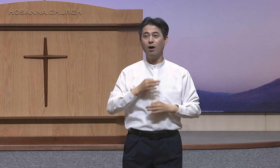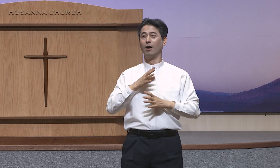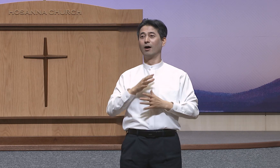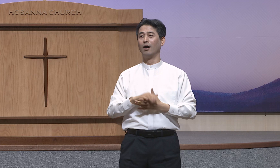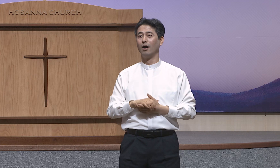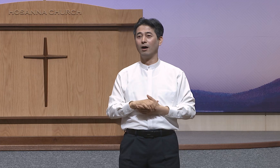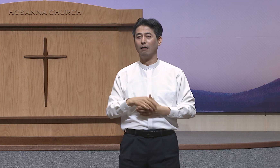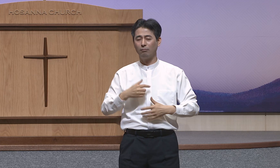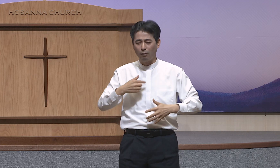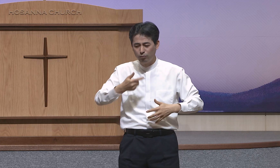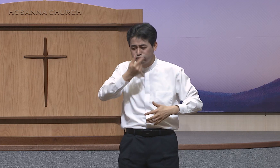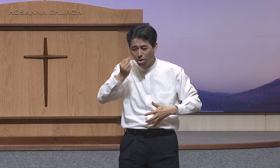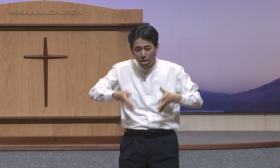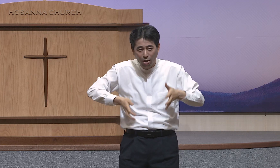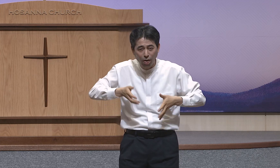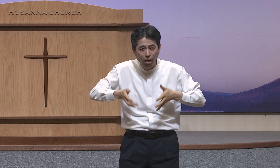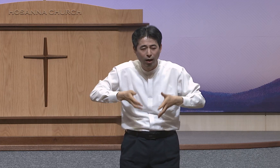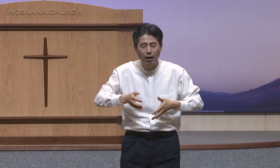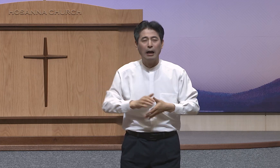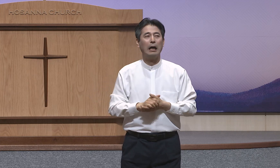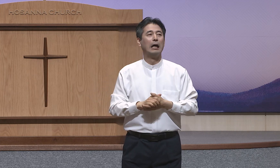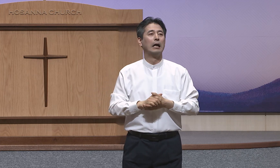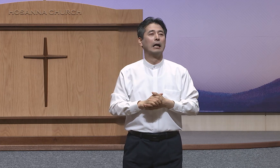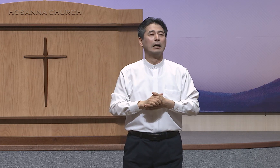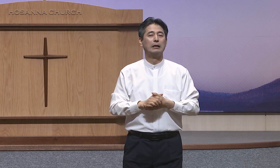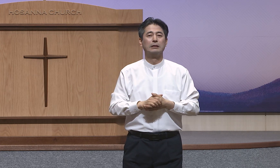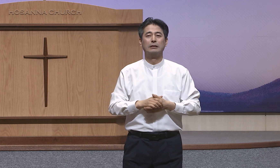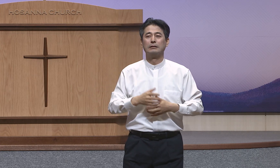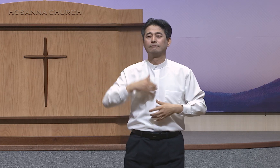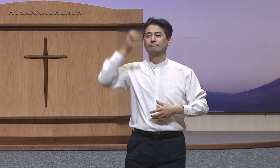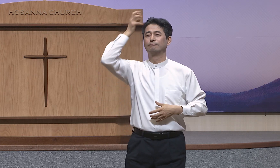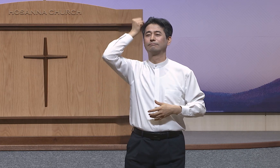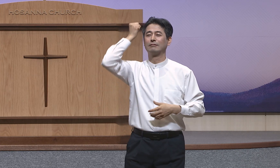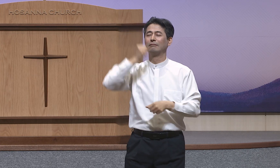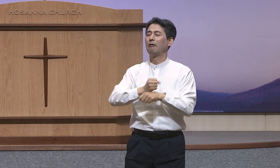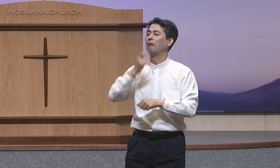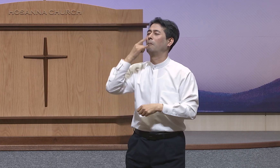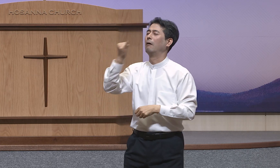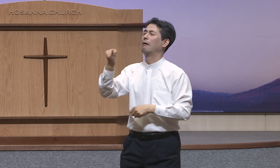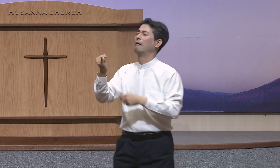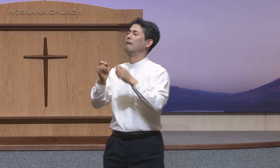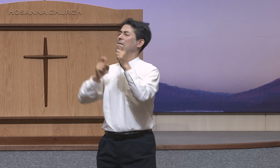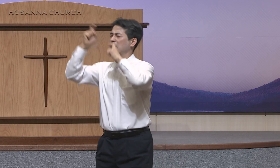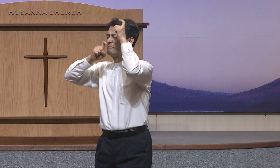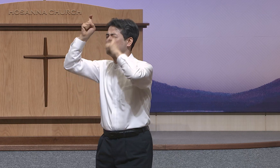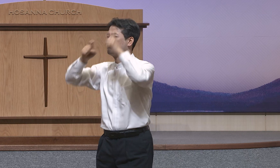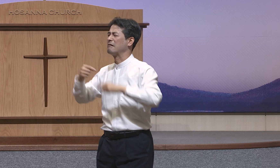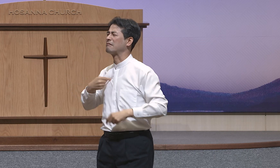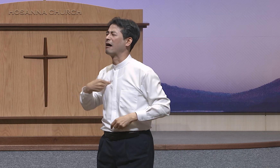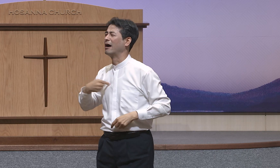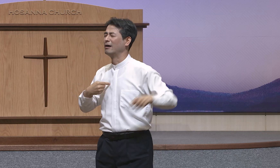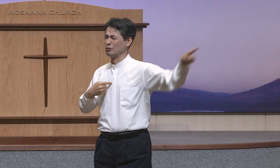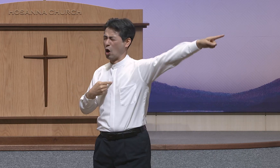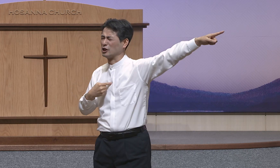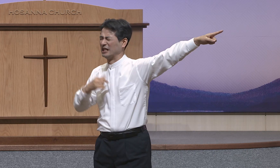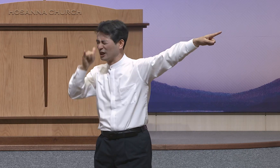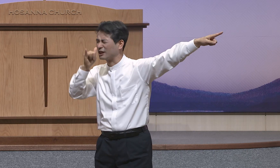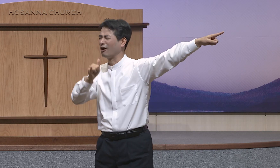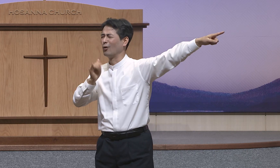대단하고 너무 잘 통하는데 저는 아직도 이렇게 부족한 수어 때문에 제가 엄마한테 나 저기